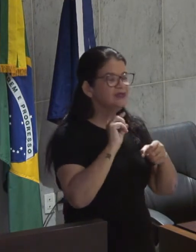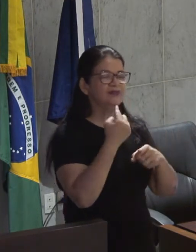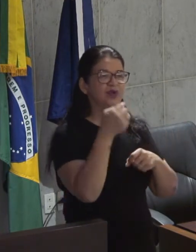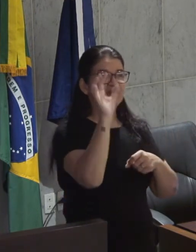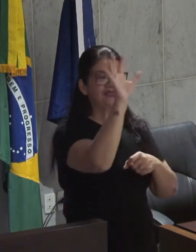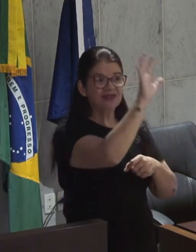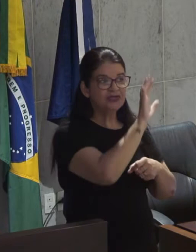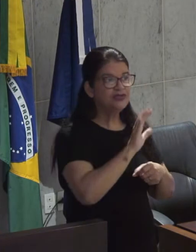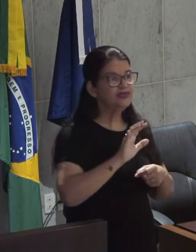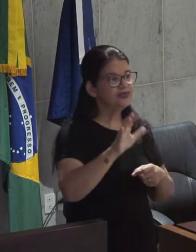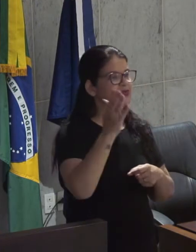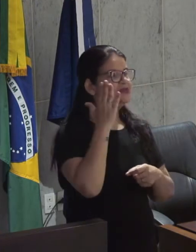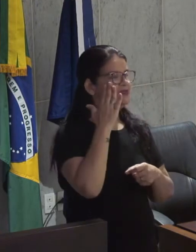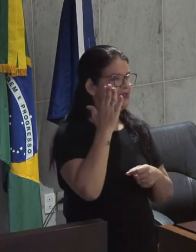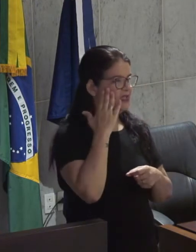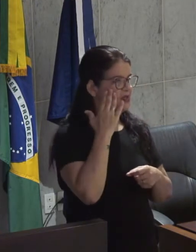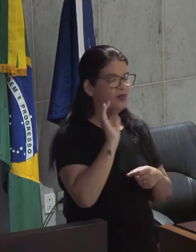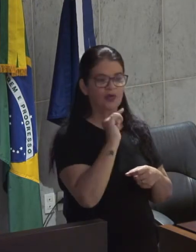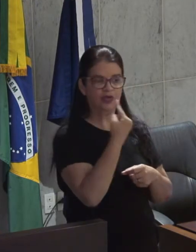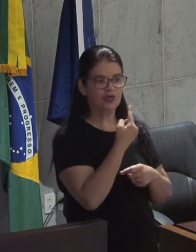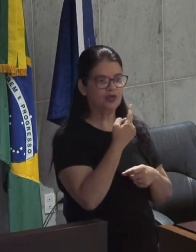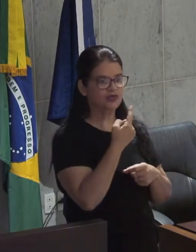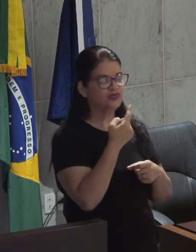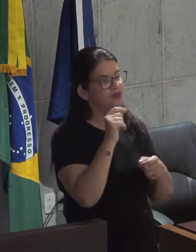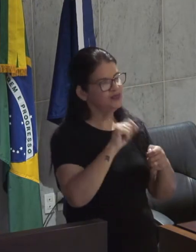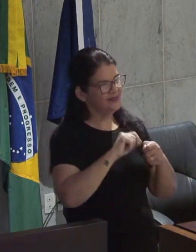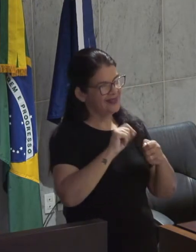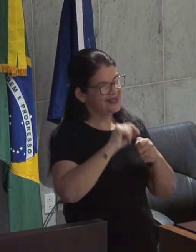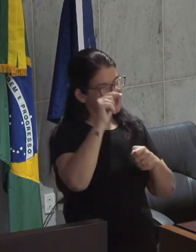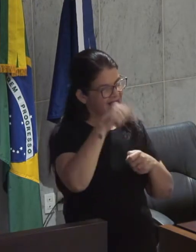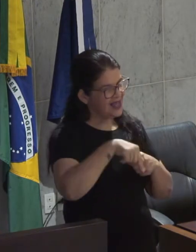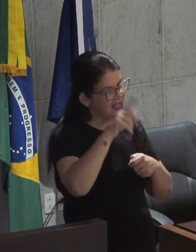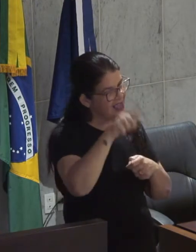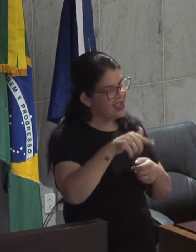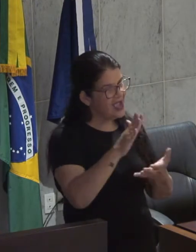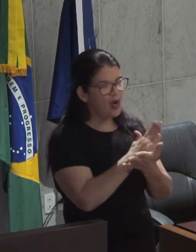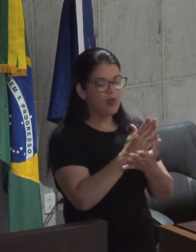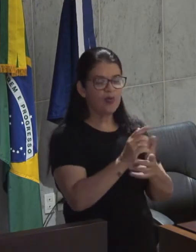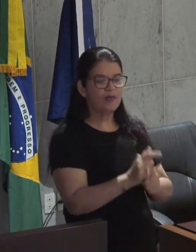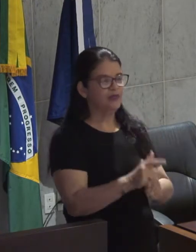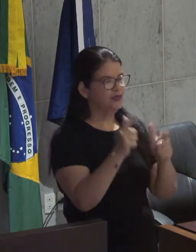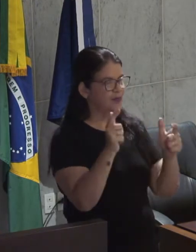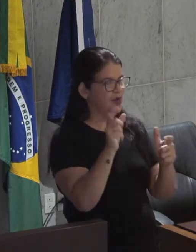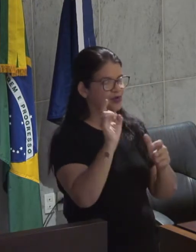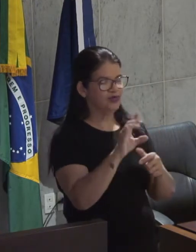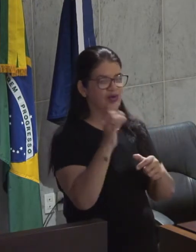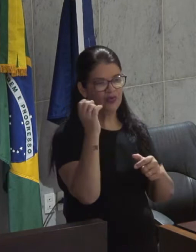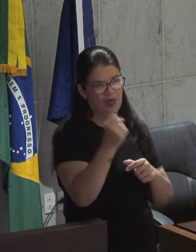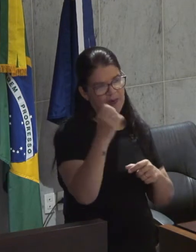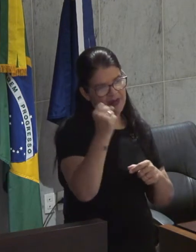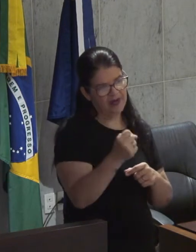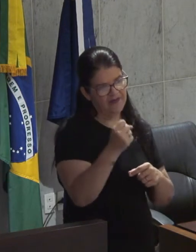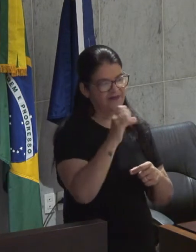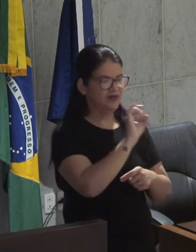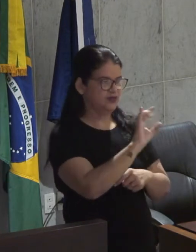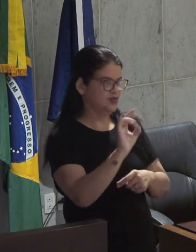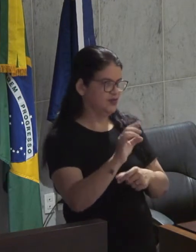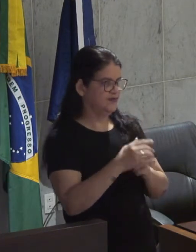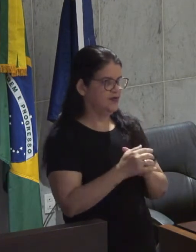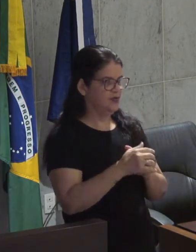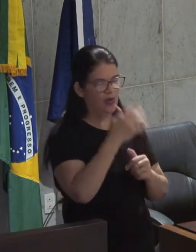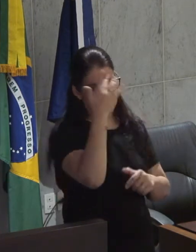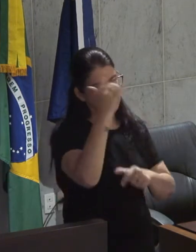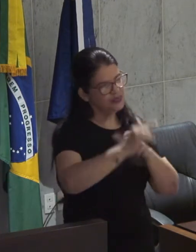regiões, entendam que o que nós estamos fazendo aqui é algo muito maior do que um benefício individual de